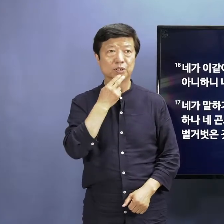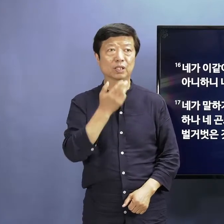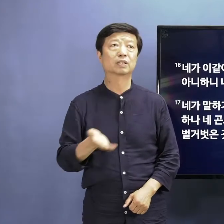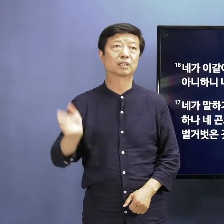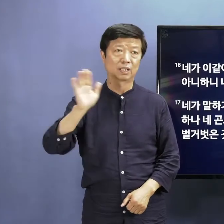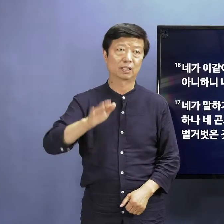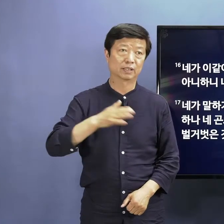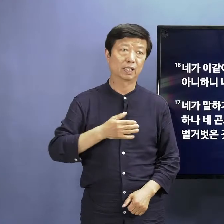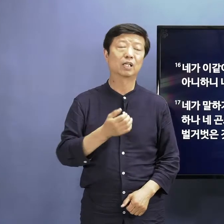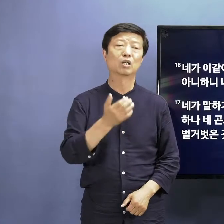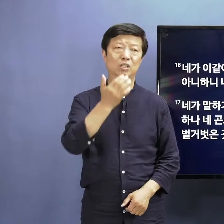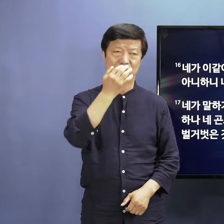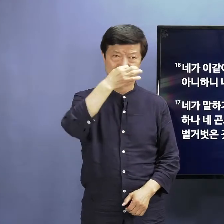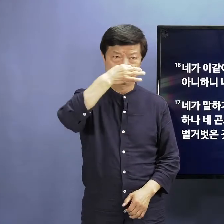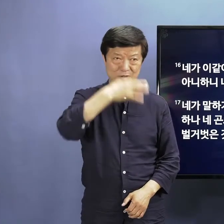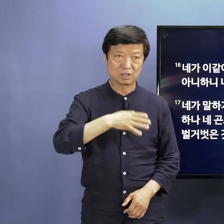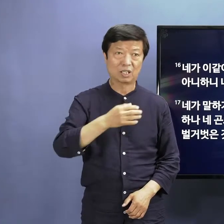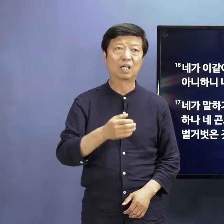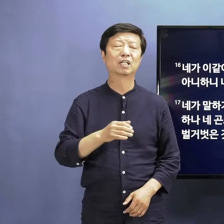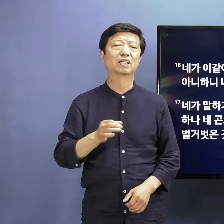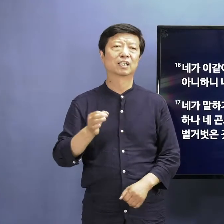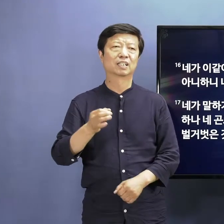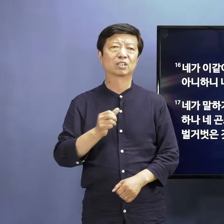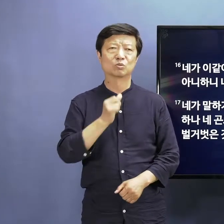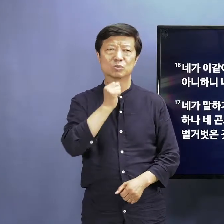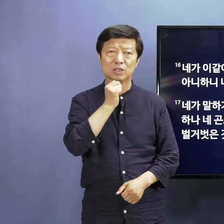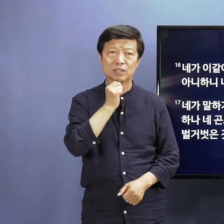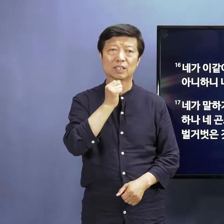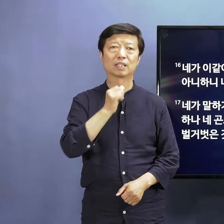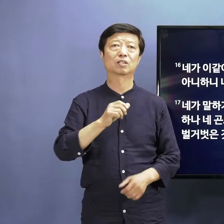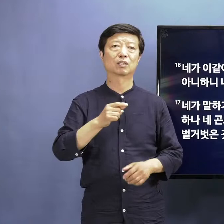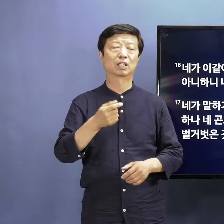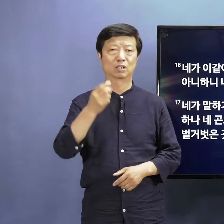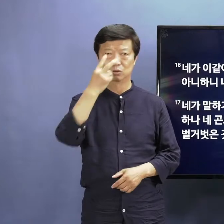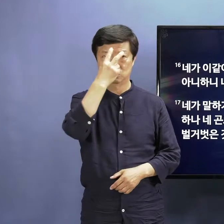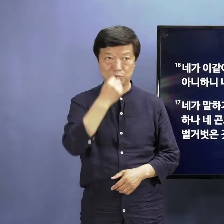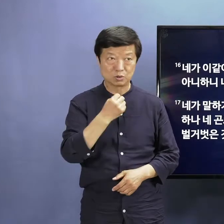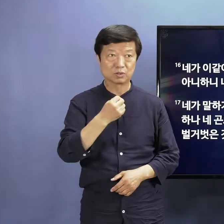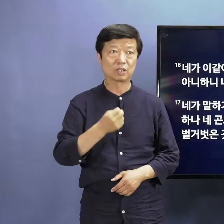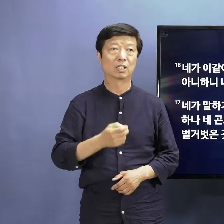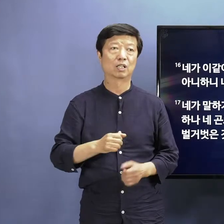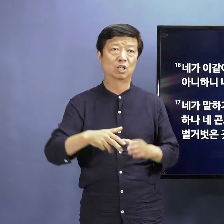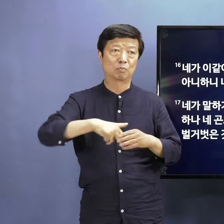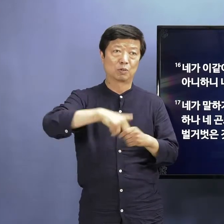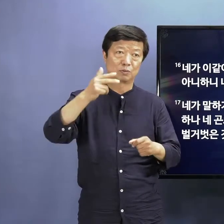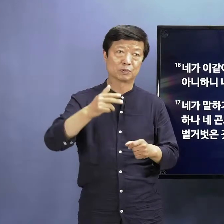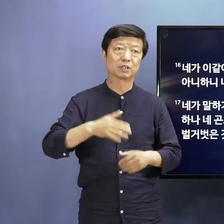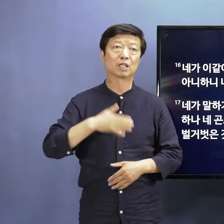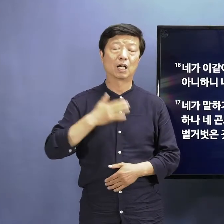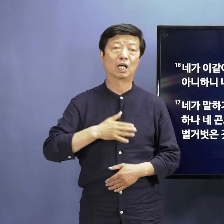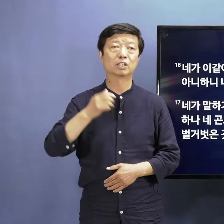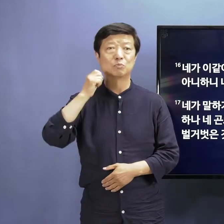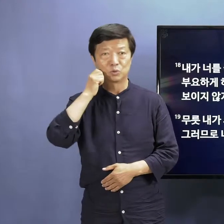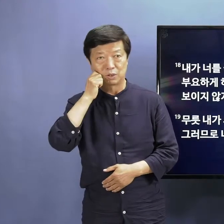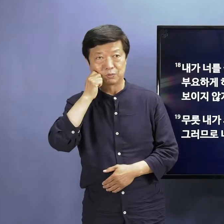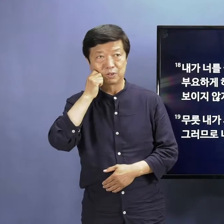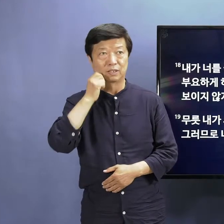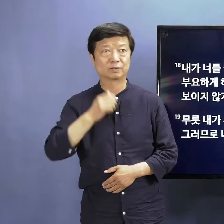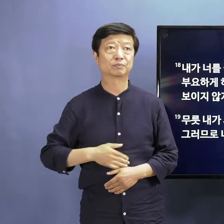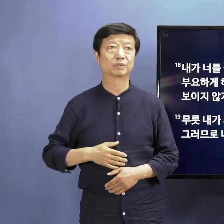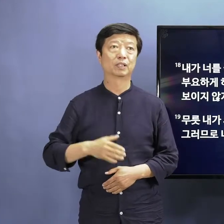하나 내 곤고한 것과 가련한 것과 가난한 것과 눈먼 것과 벌거벗은 것을 알지